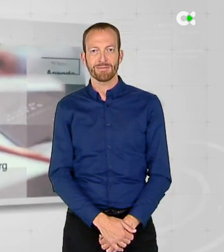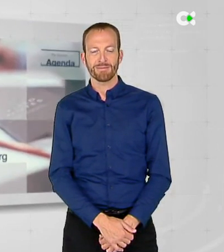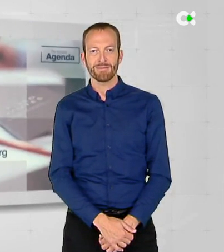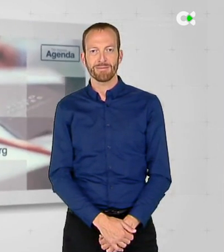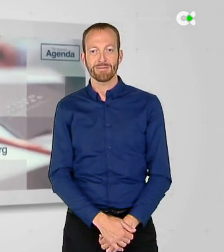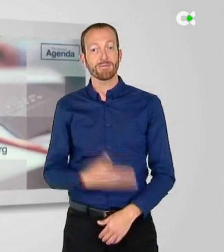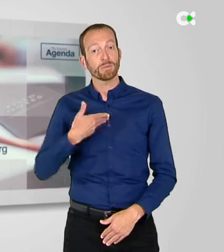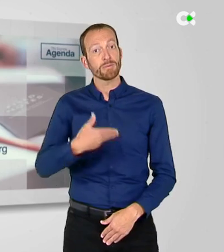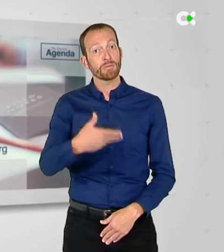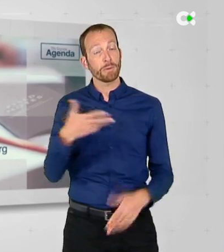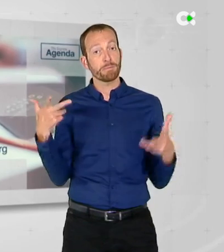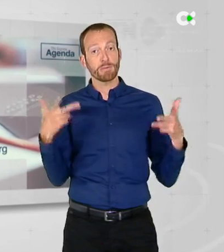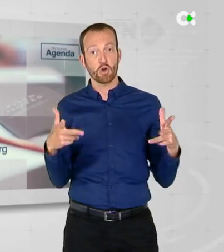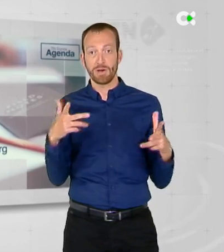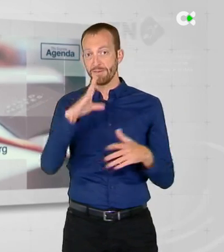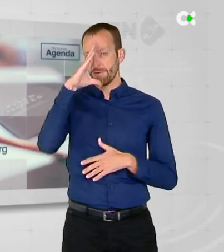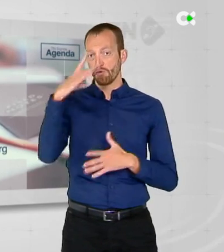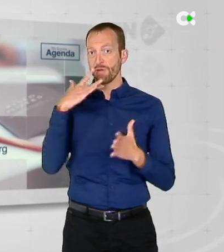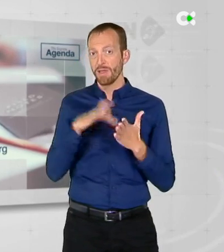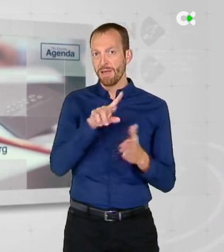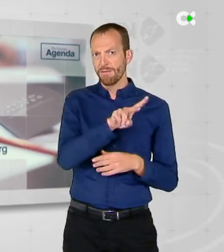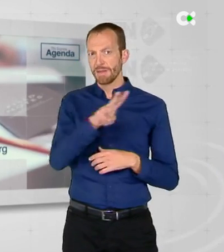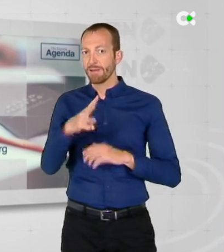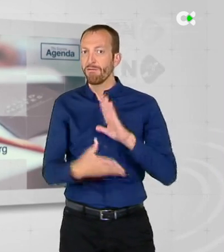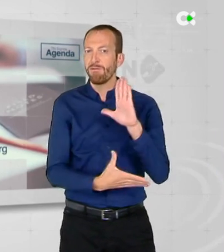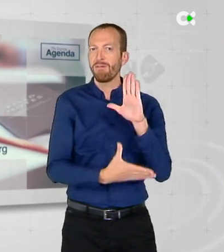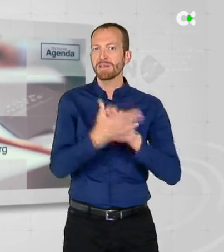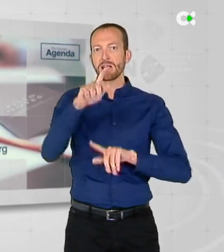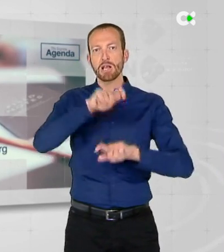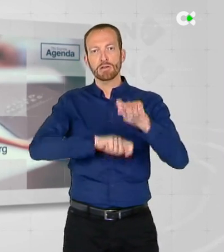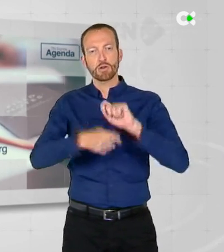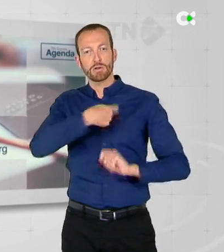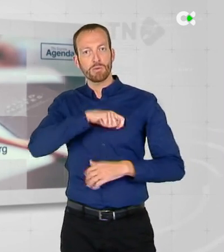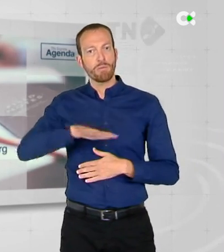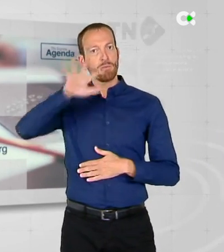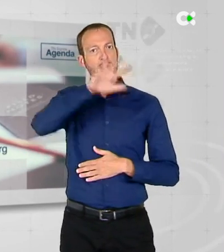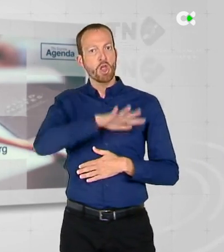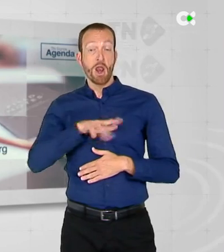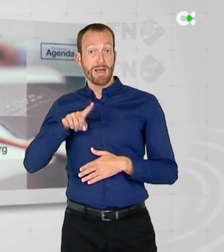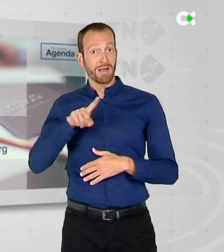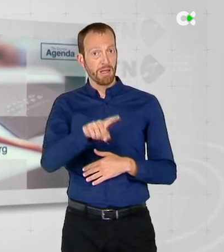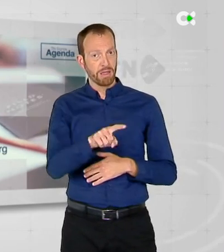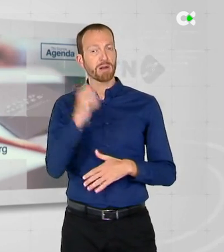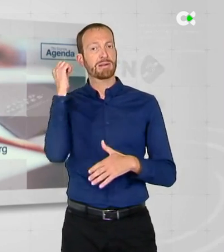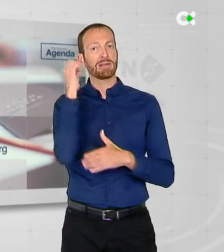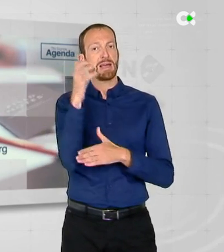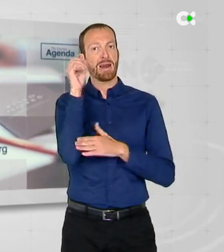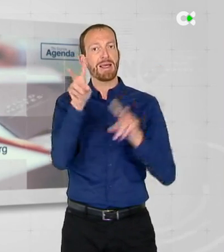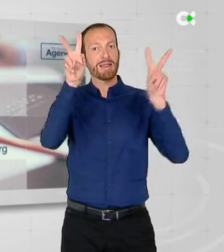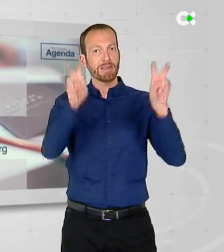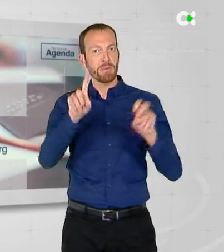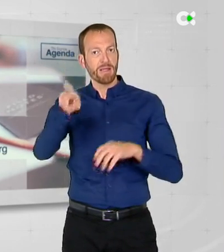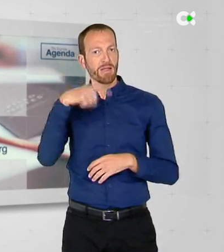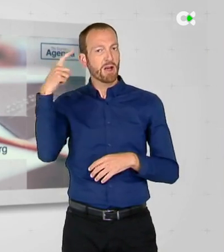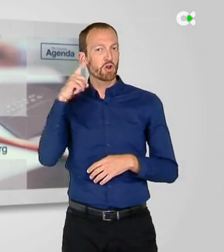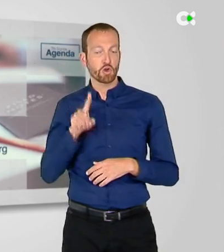El próximo miércoles 23 de febrero FASICAN y la Asociación Española contra el Cáncer ofrecen una charla sobre el diagnóstico